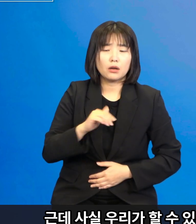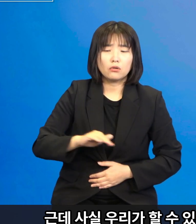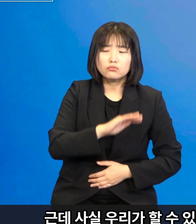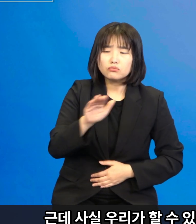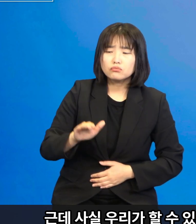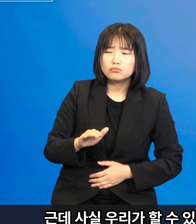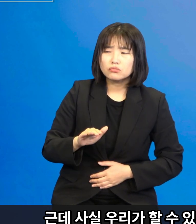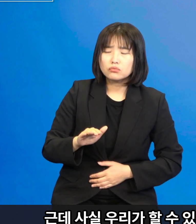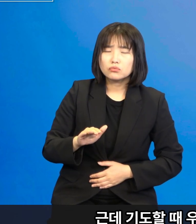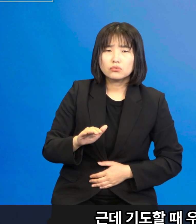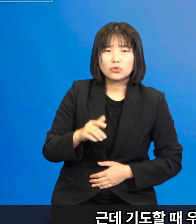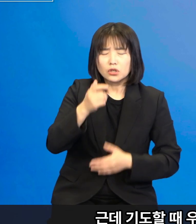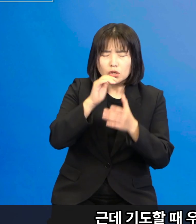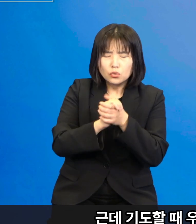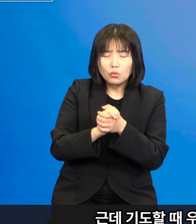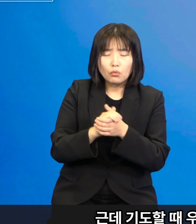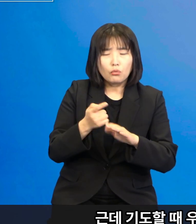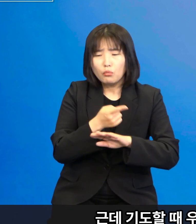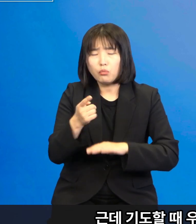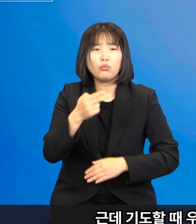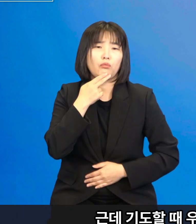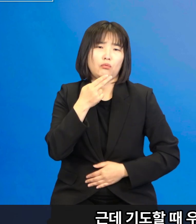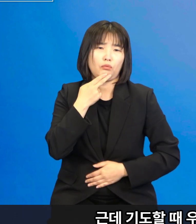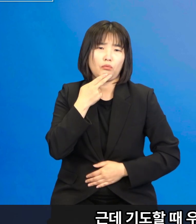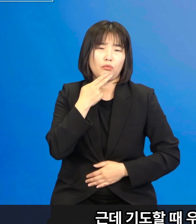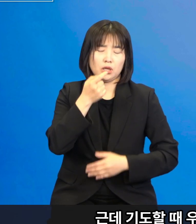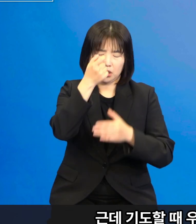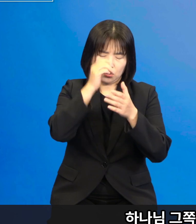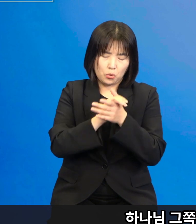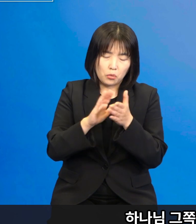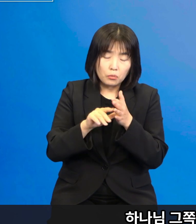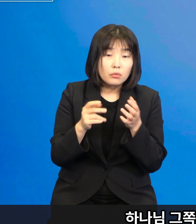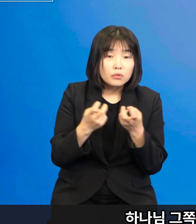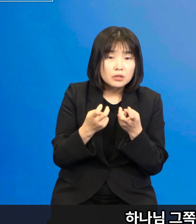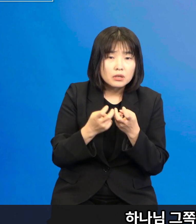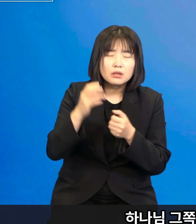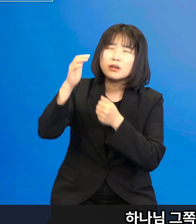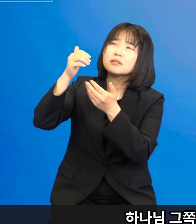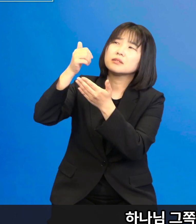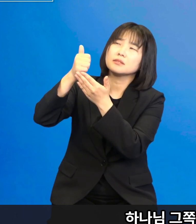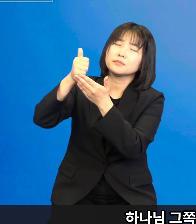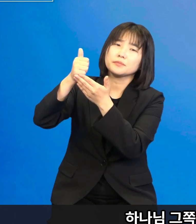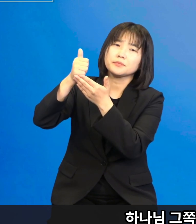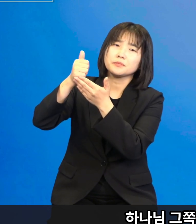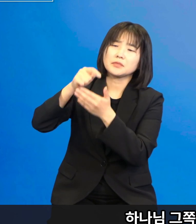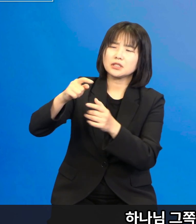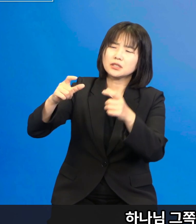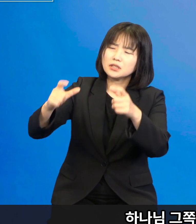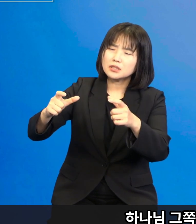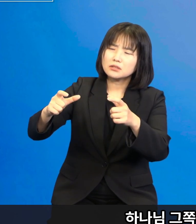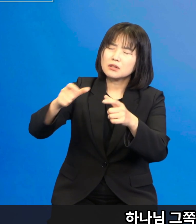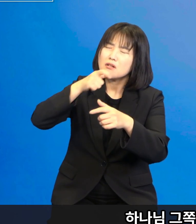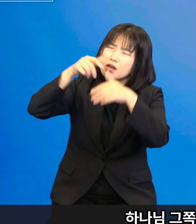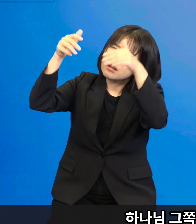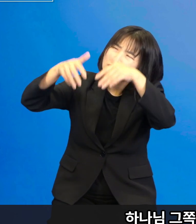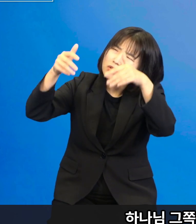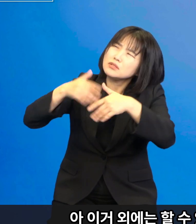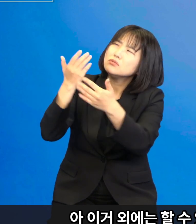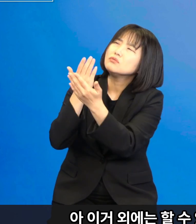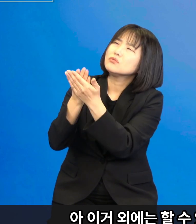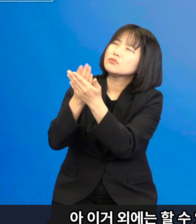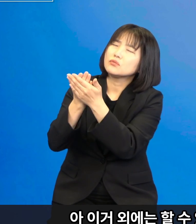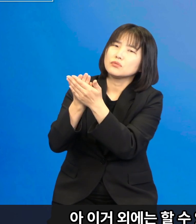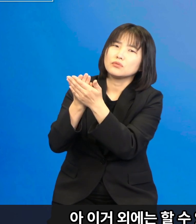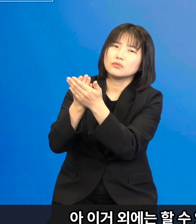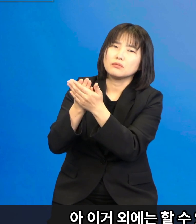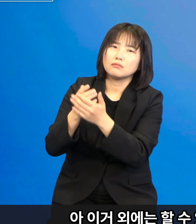없는 거예요, 기도 외에는. 근데 기도할 때 우리가 어떻게 기도를 했냐면, 하나님 그쪽에 비를 내려주십시오.